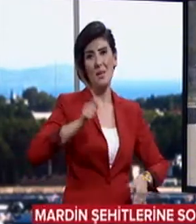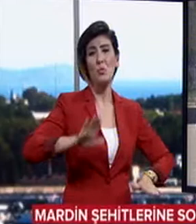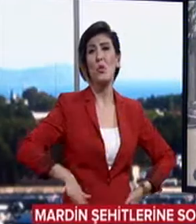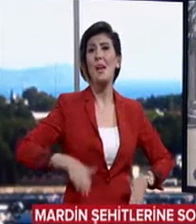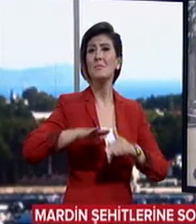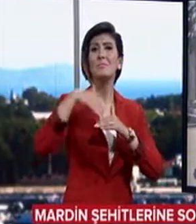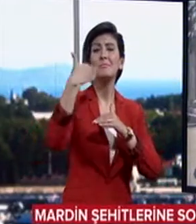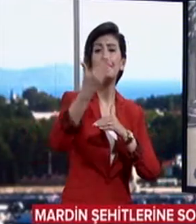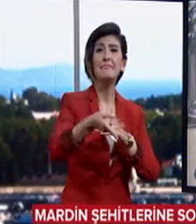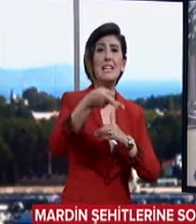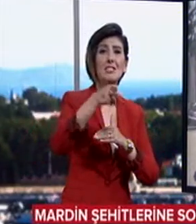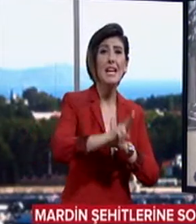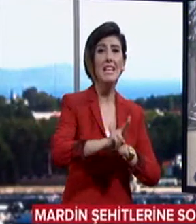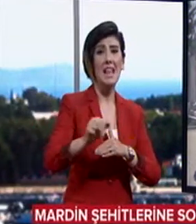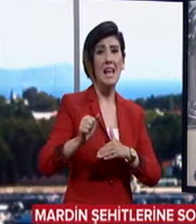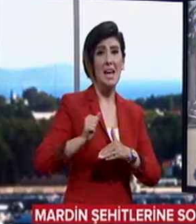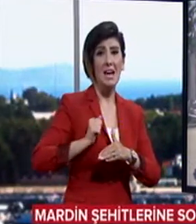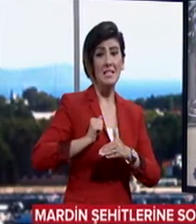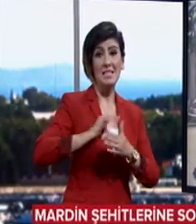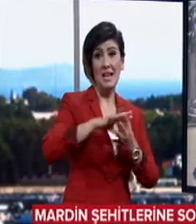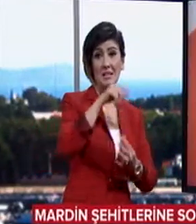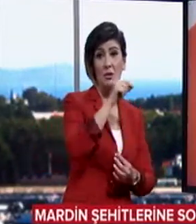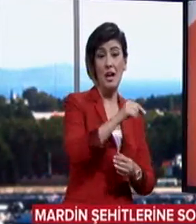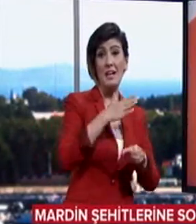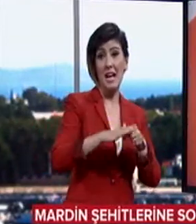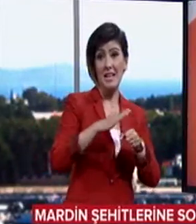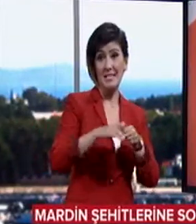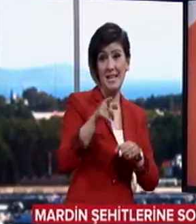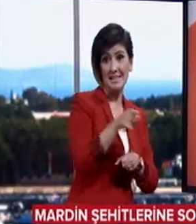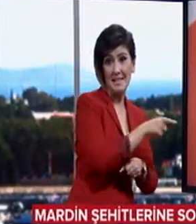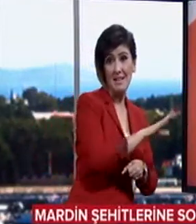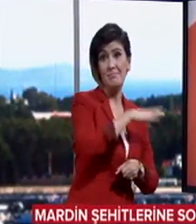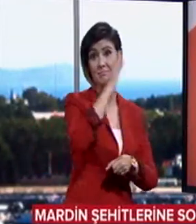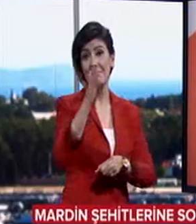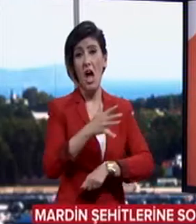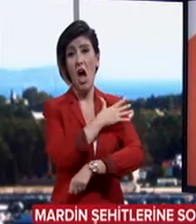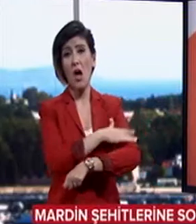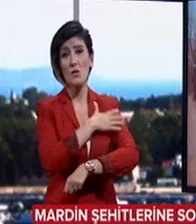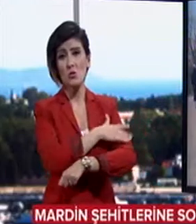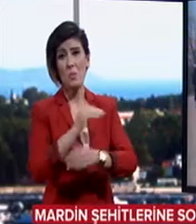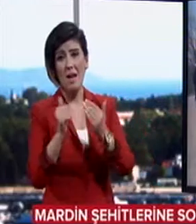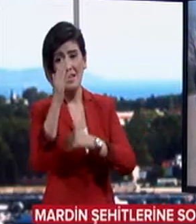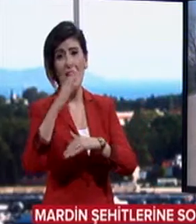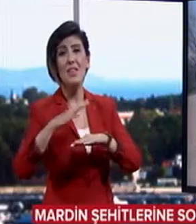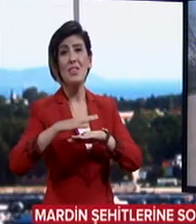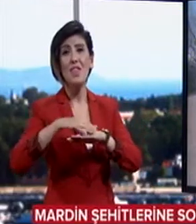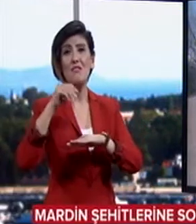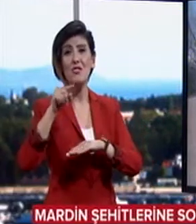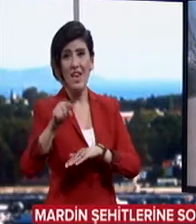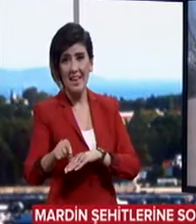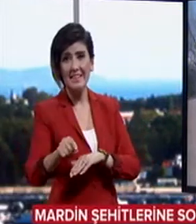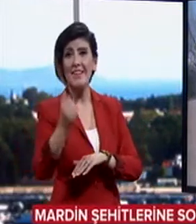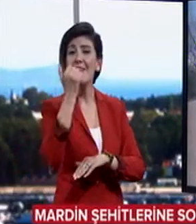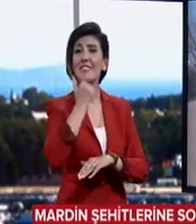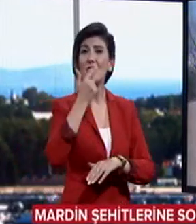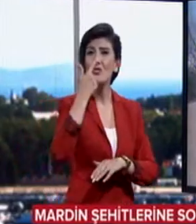ardından şehitlerden piyade binbaşı Turgay Çelik Kayseri'de, jandarma assubay üst çavuş Selçuk Karabak'la